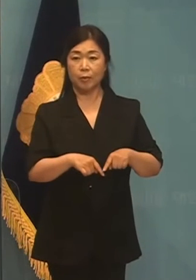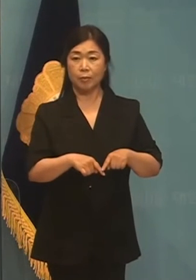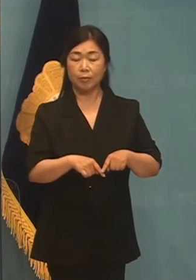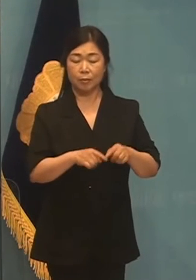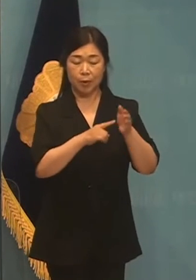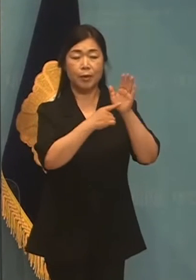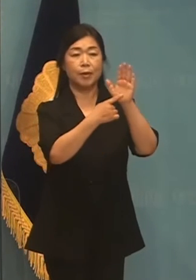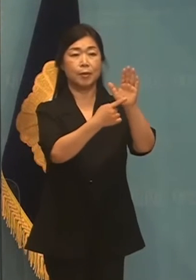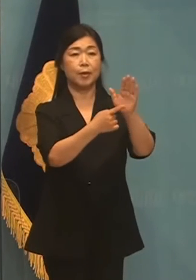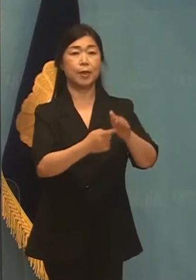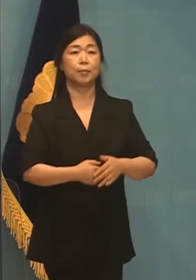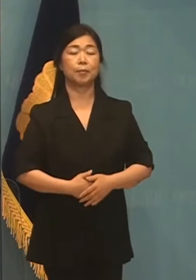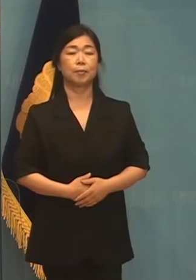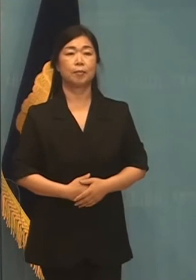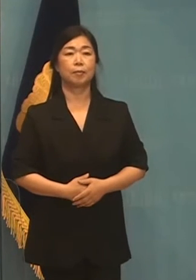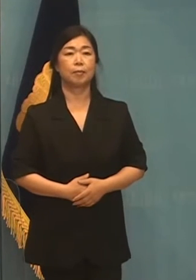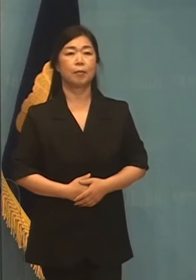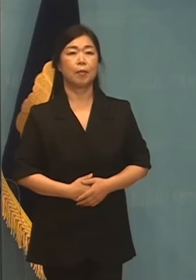발표하겠습니다.